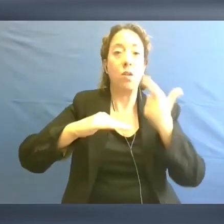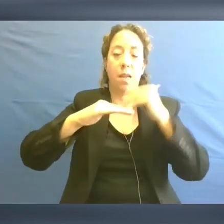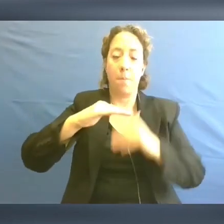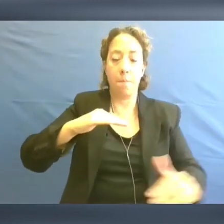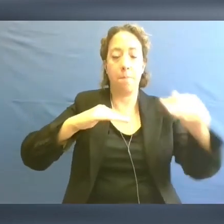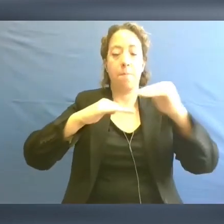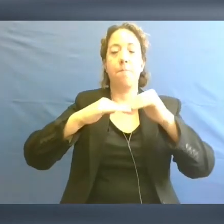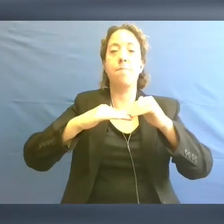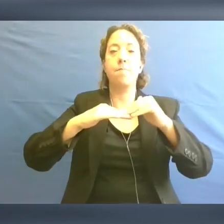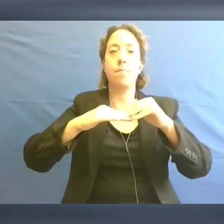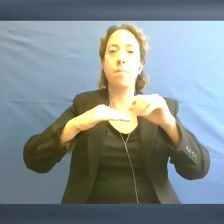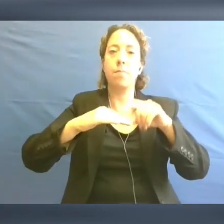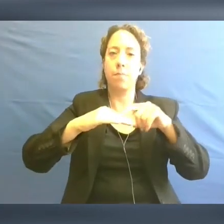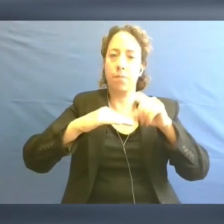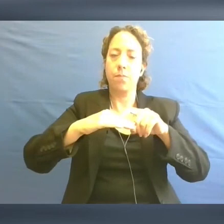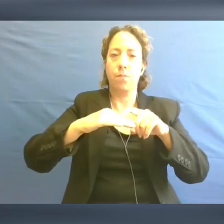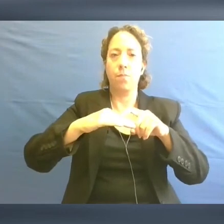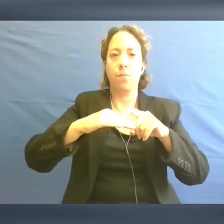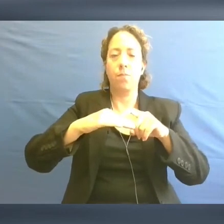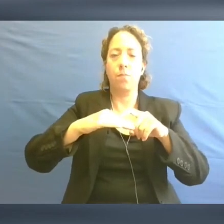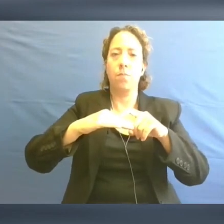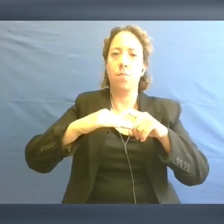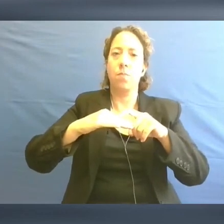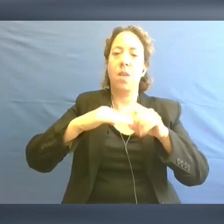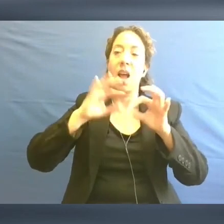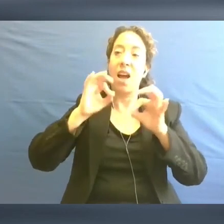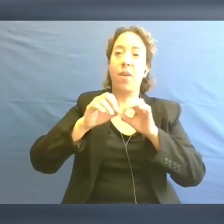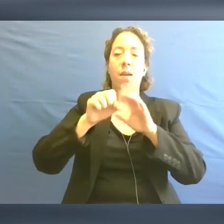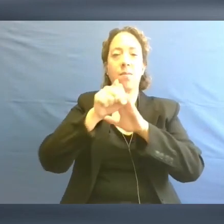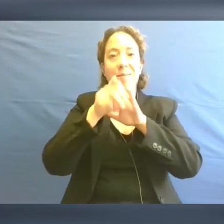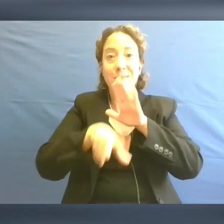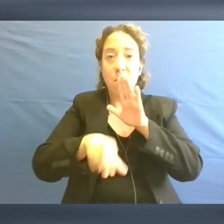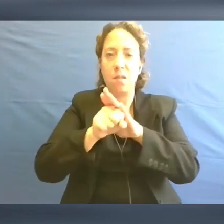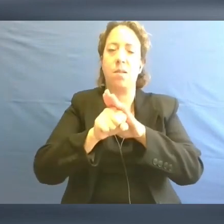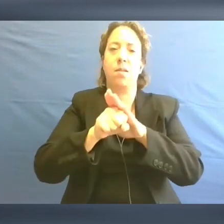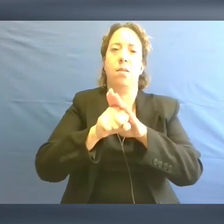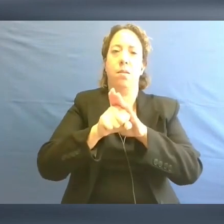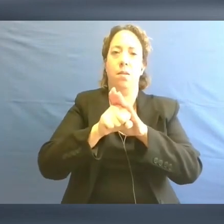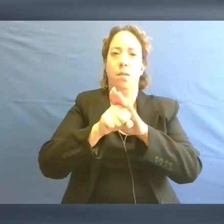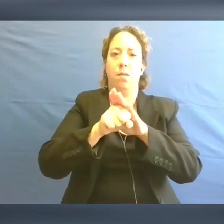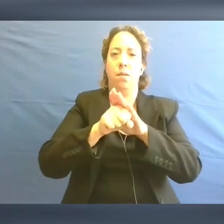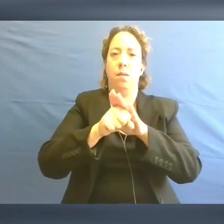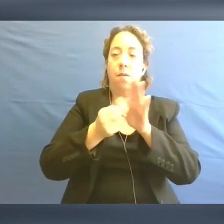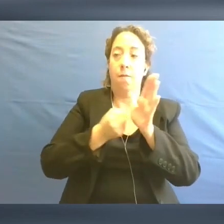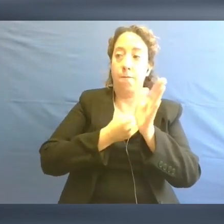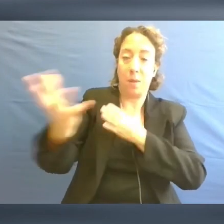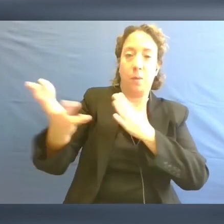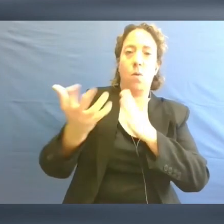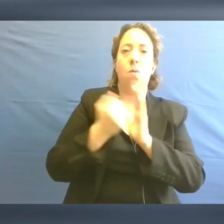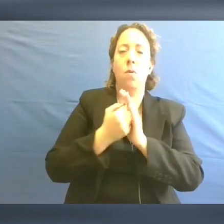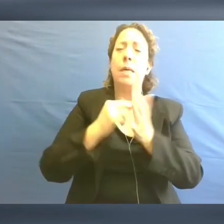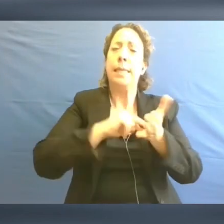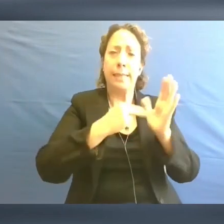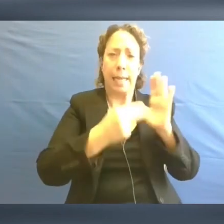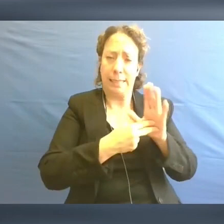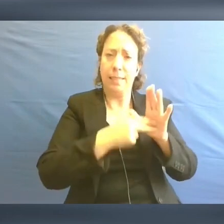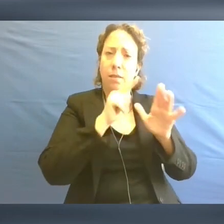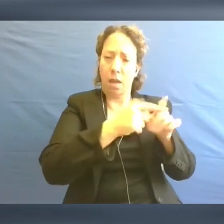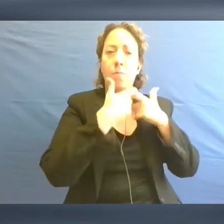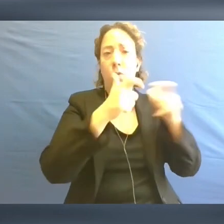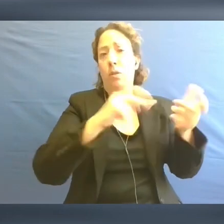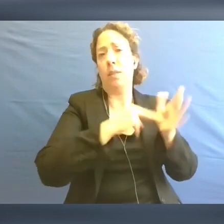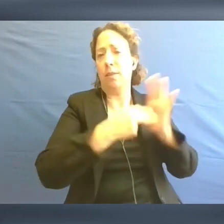qui consiste à considérer le niveau sémantique de l'information. Niveau technique, c'est l'accessibilité